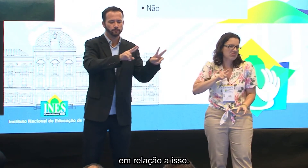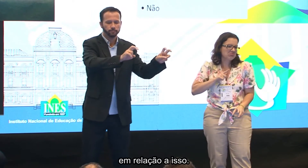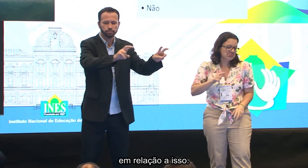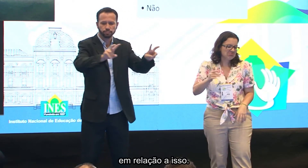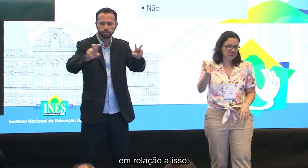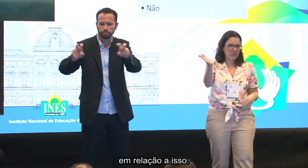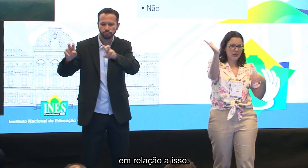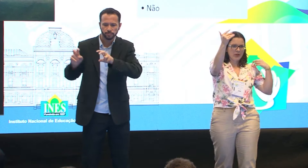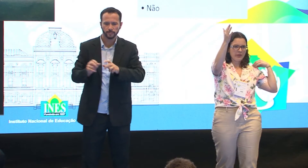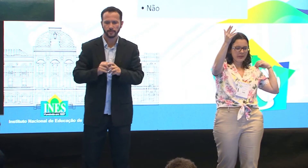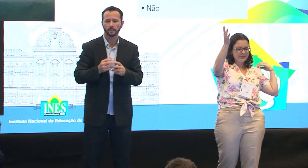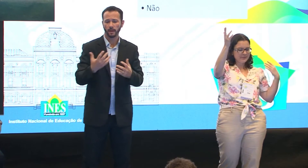a isso.